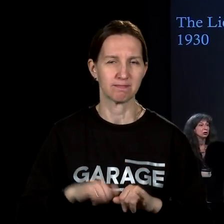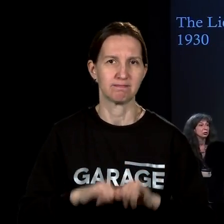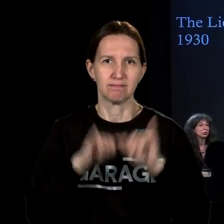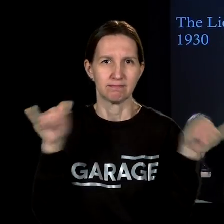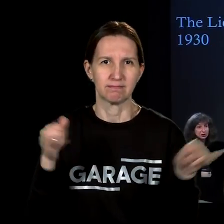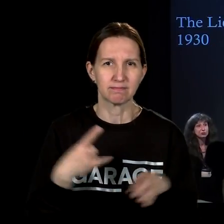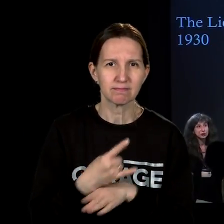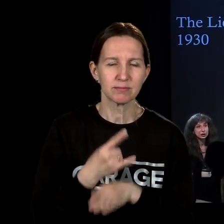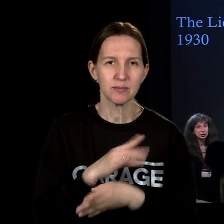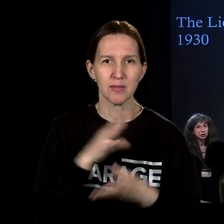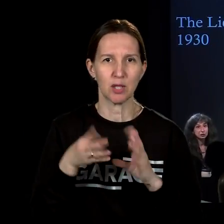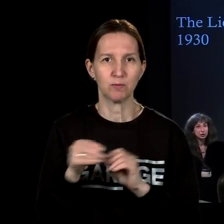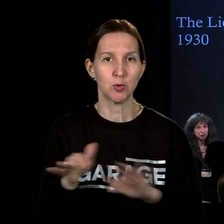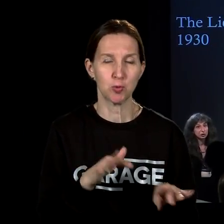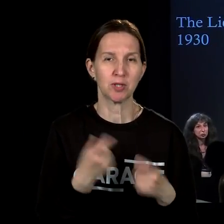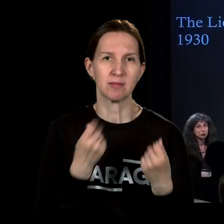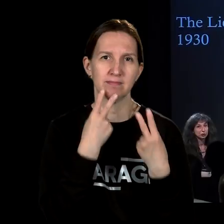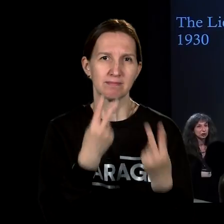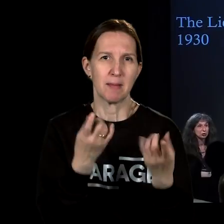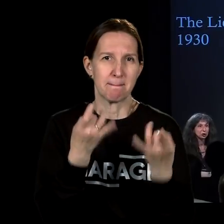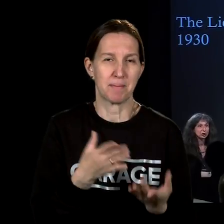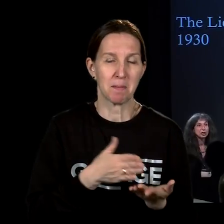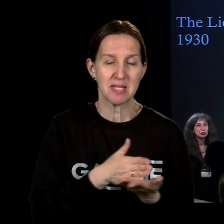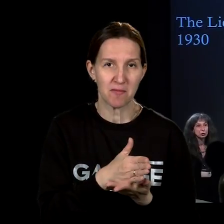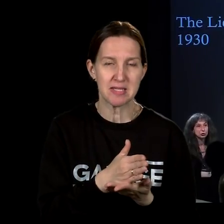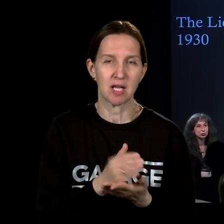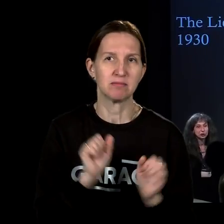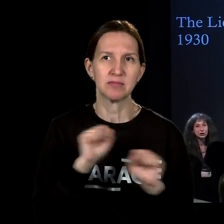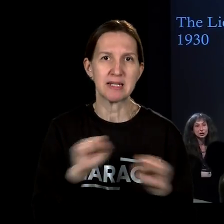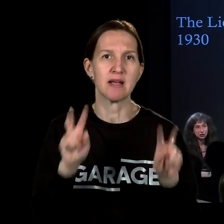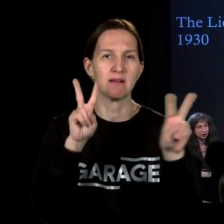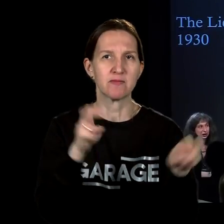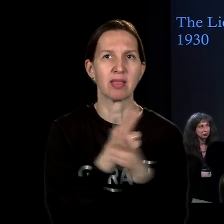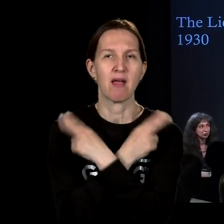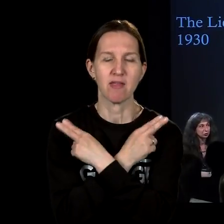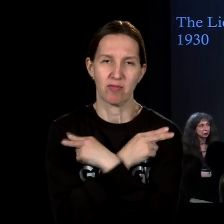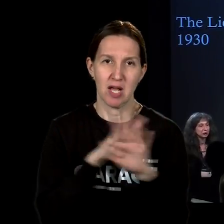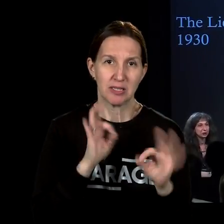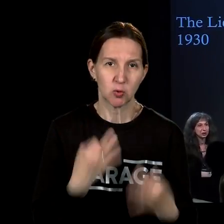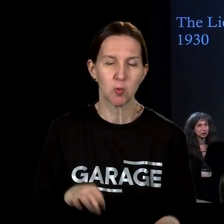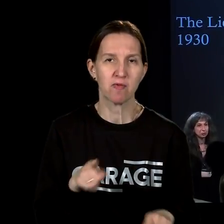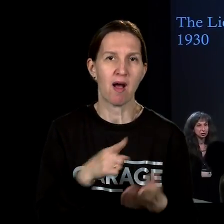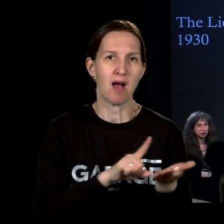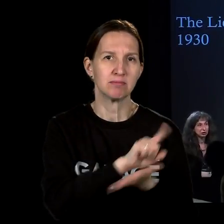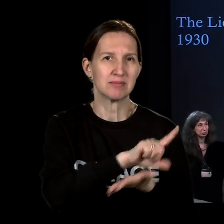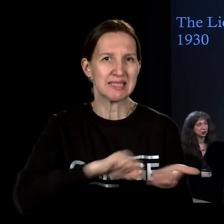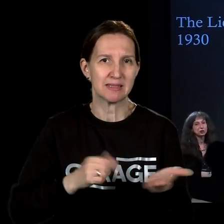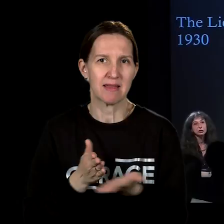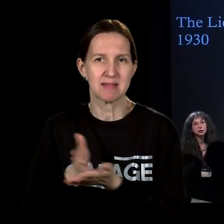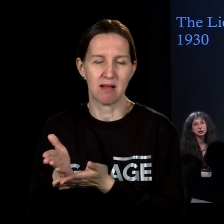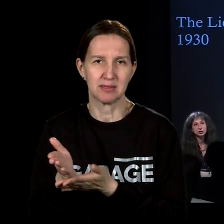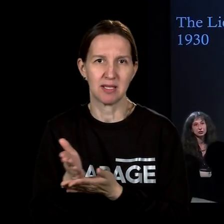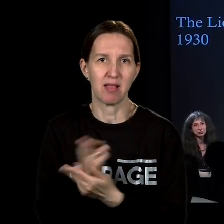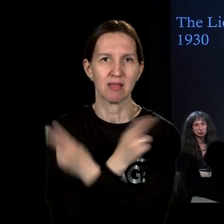которые примитивистские, да, которые свойственны даже уже не наивному искусству, а стилизации наивного искусства. Возникает